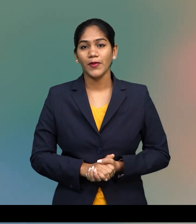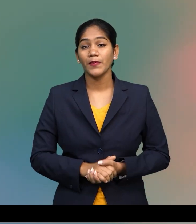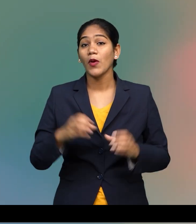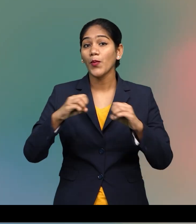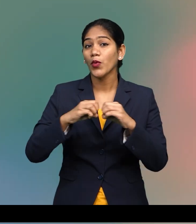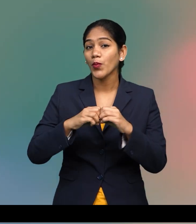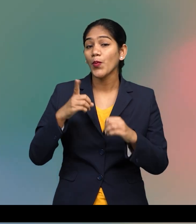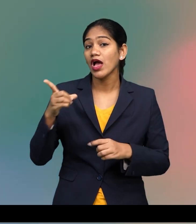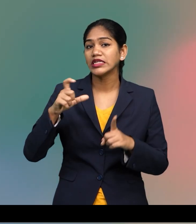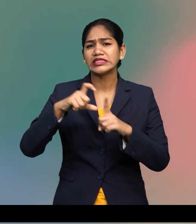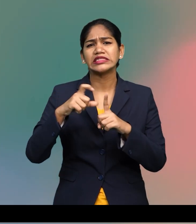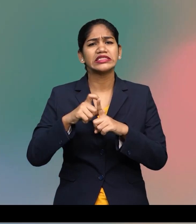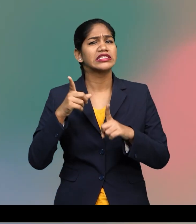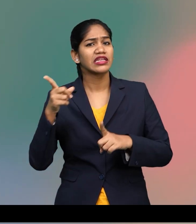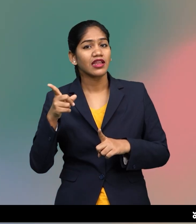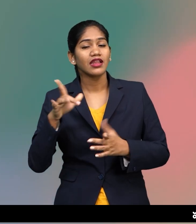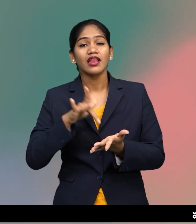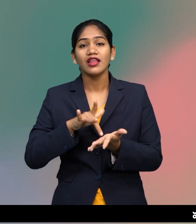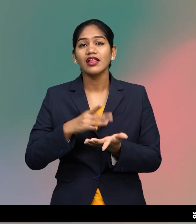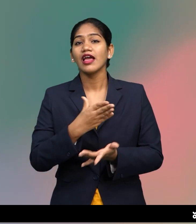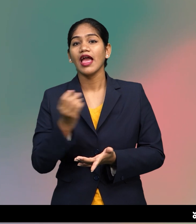ముంబై, ఢిల్లీ మరియు కోల్కతా